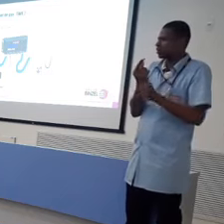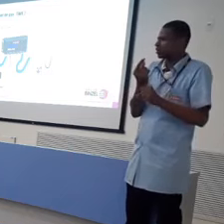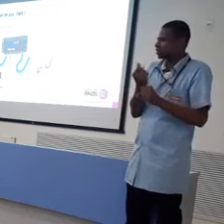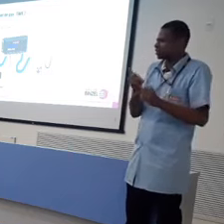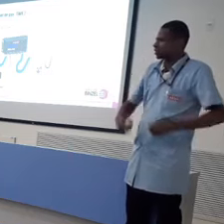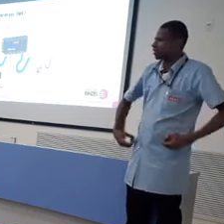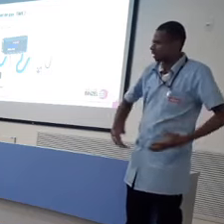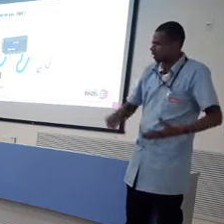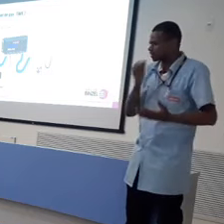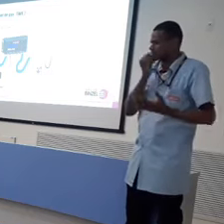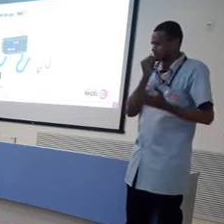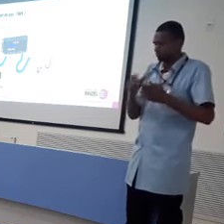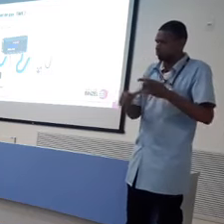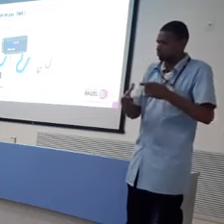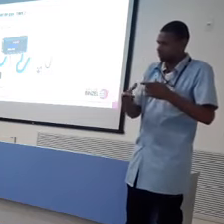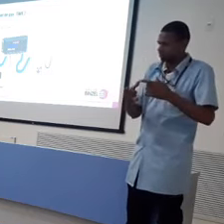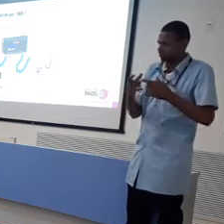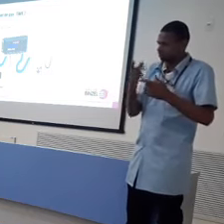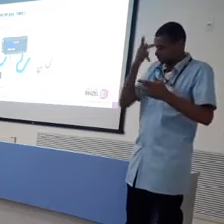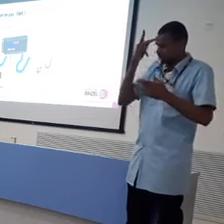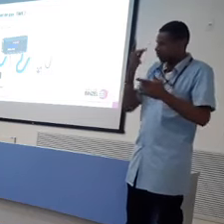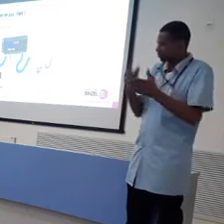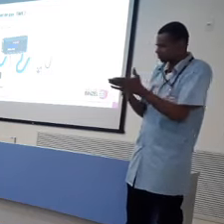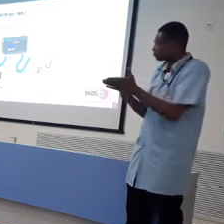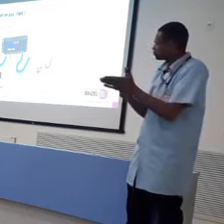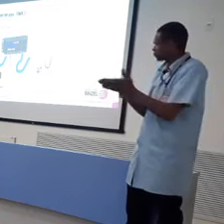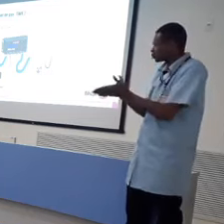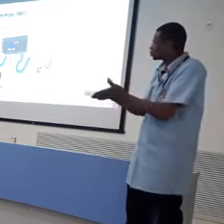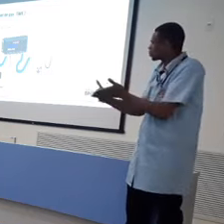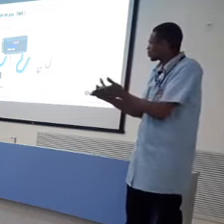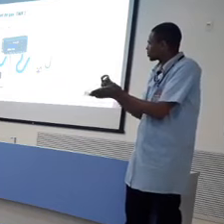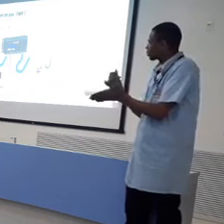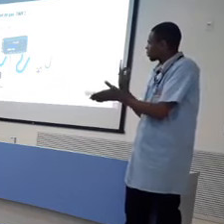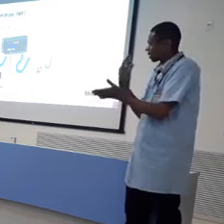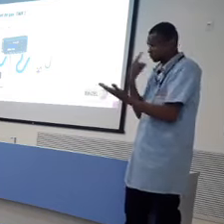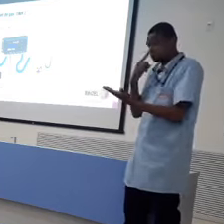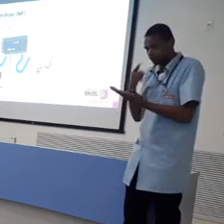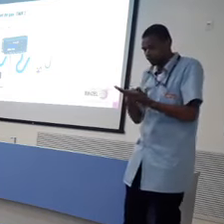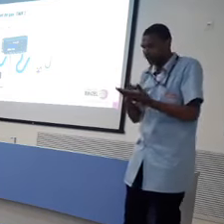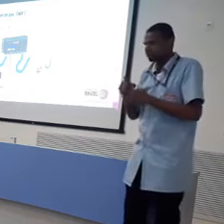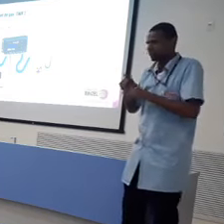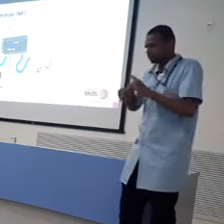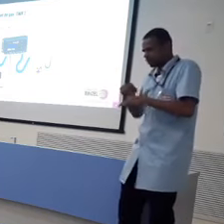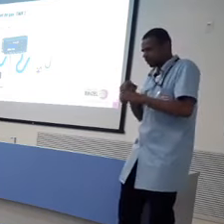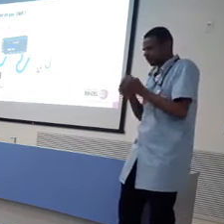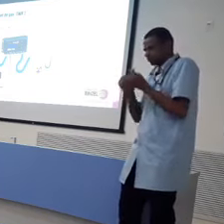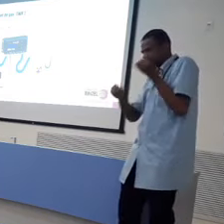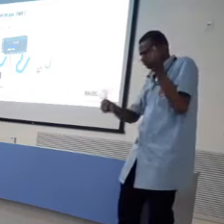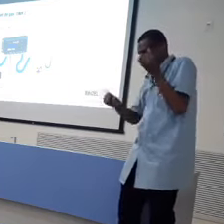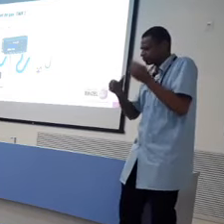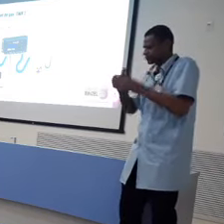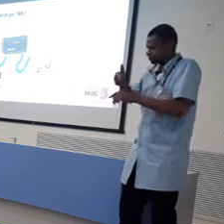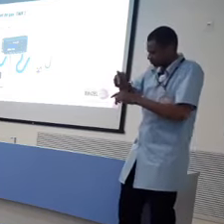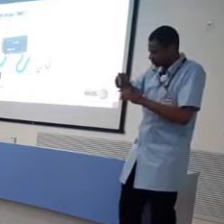peça lá na empresa do cara e fala: eu quero que você solde isso para mim. O cara faz o orçamento. O que leva lá em custo? Mão de